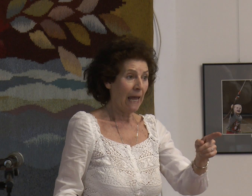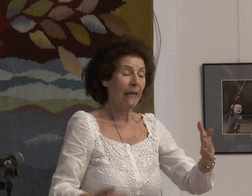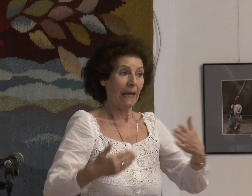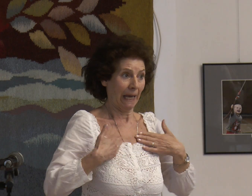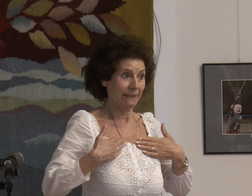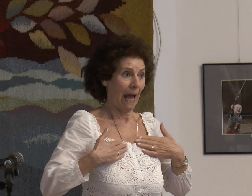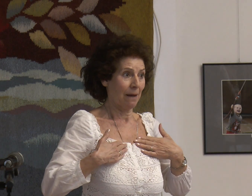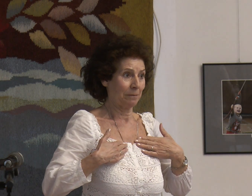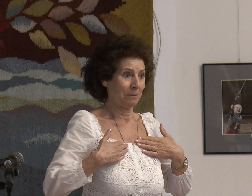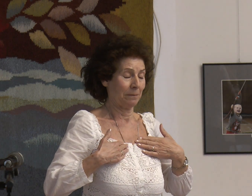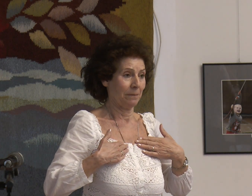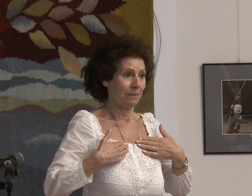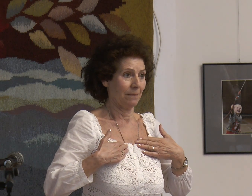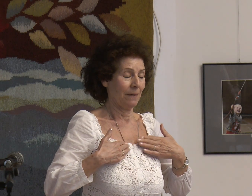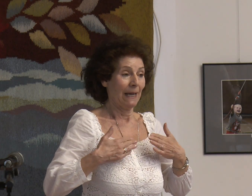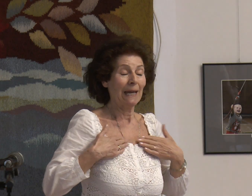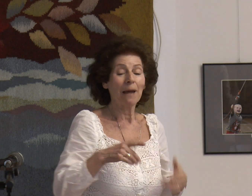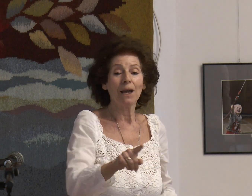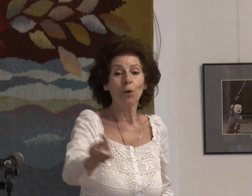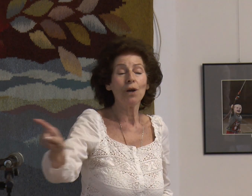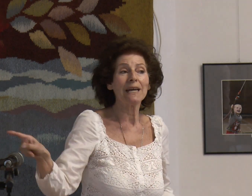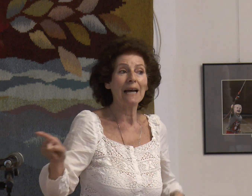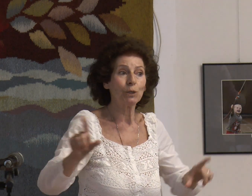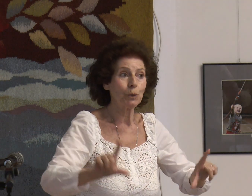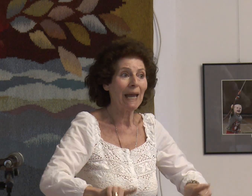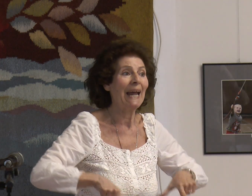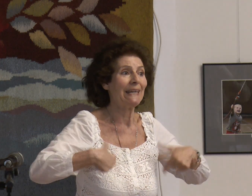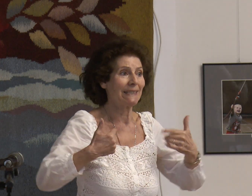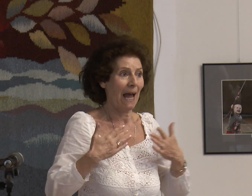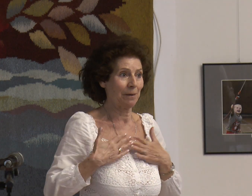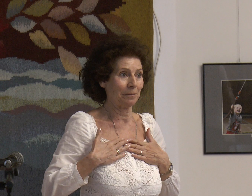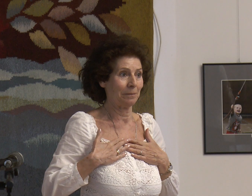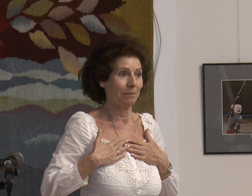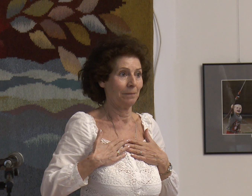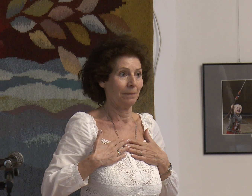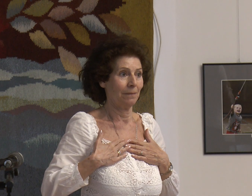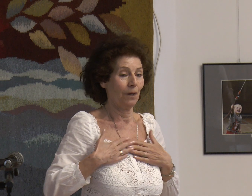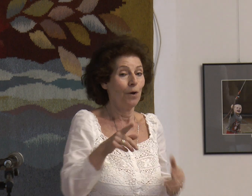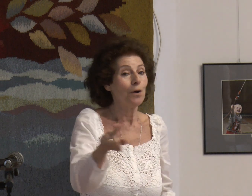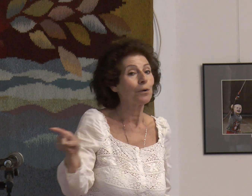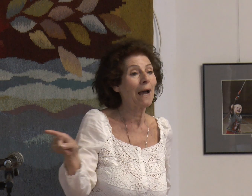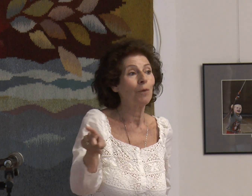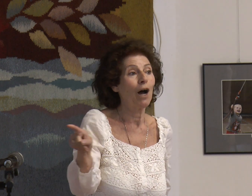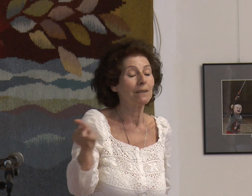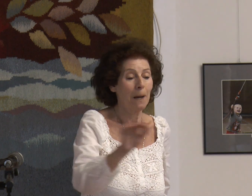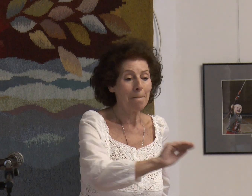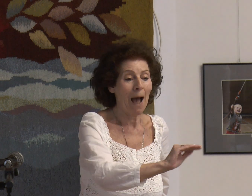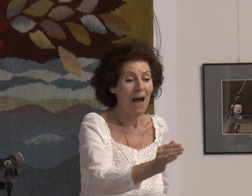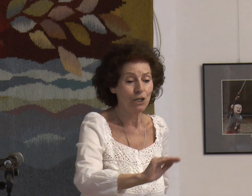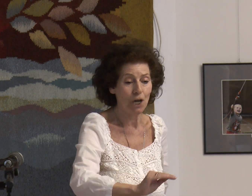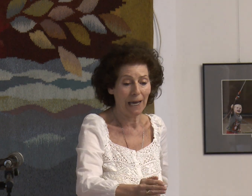Te értem, én meg ő életük éltem. Ők meg